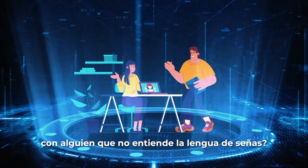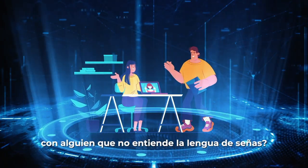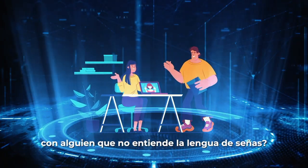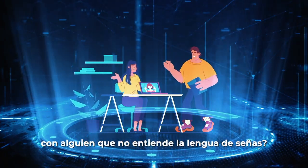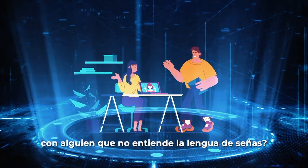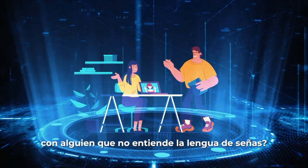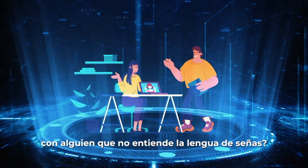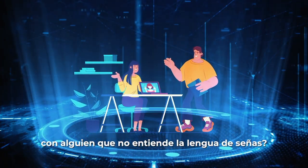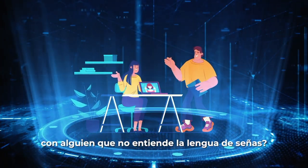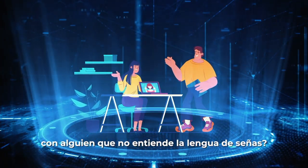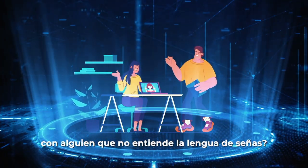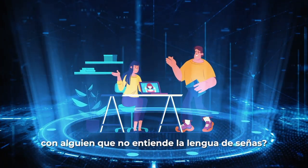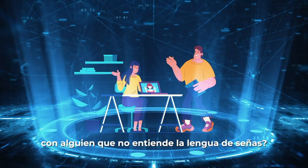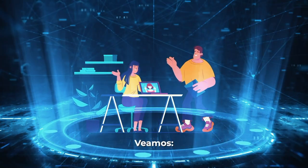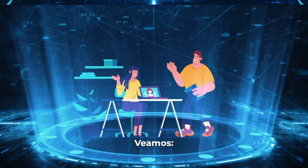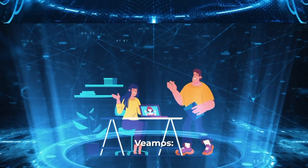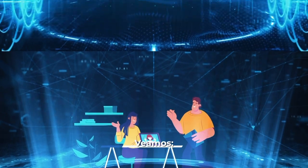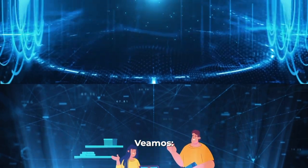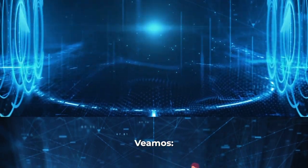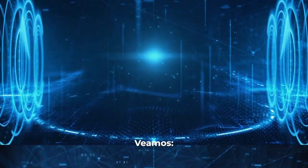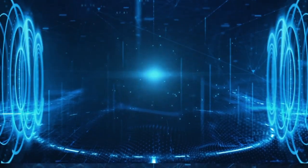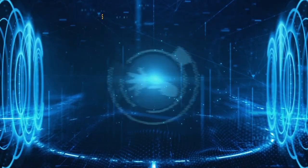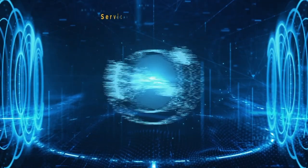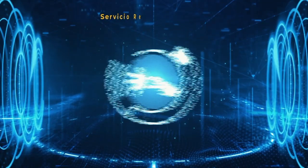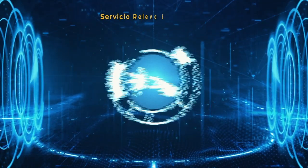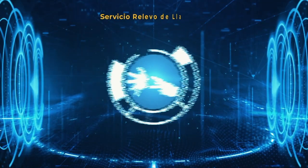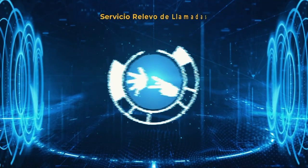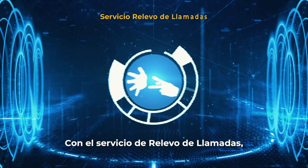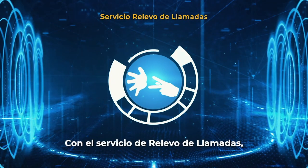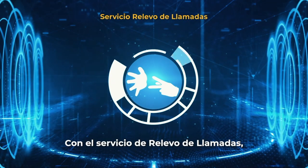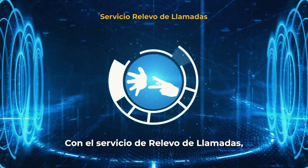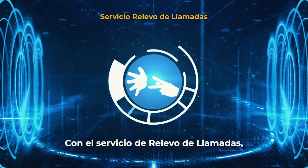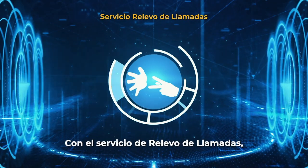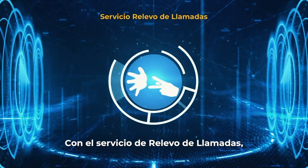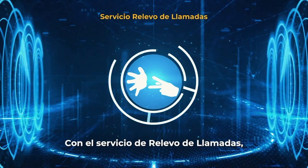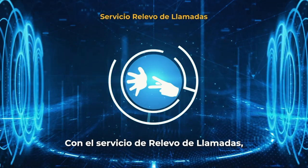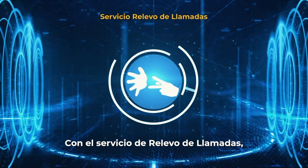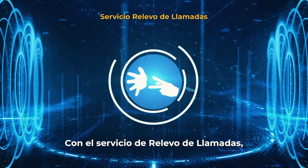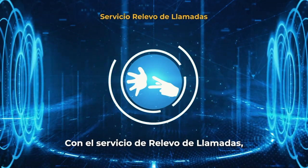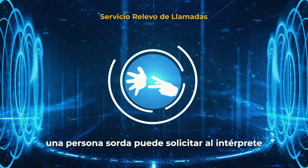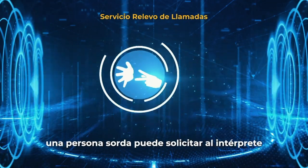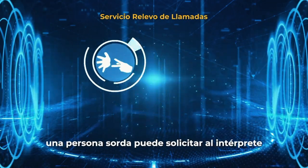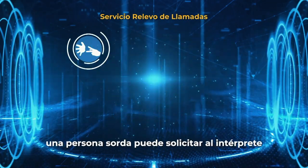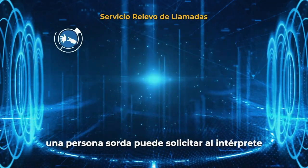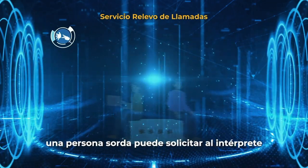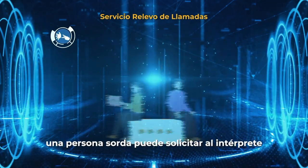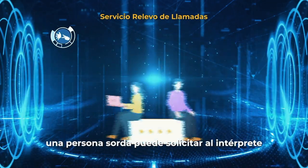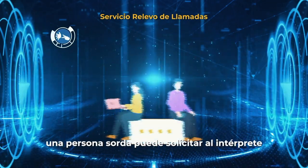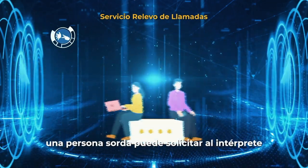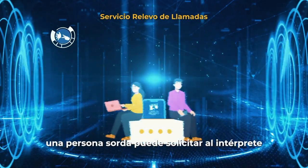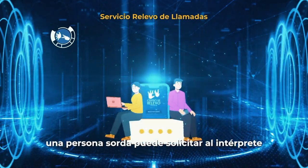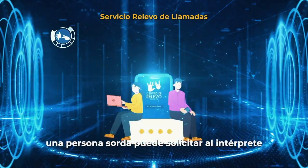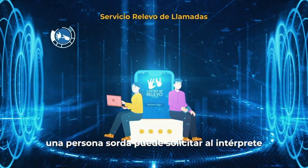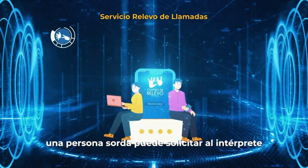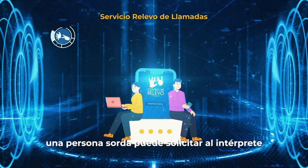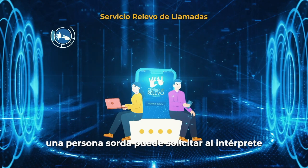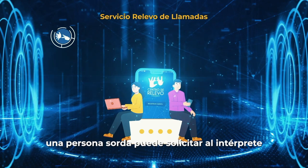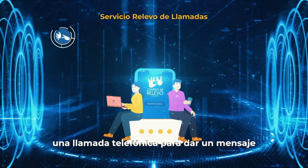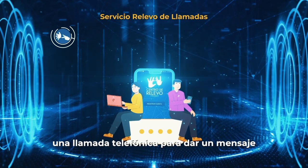que no entiende lengua de señas? Veamos. Con el servicio de relevo de llamadas, una persona sorda puede solicitar al intérprete una